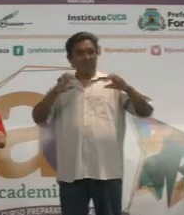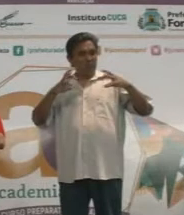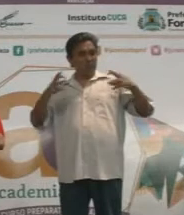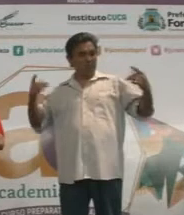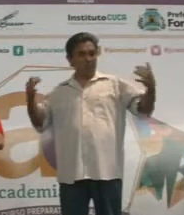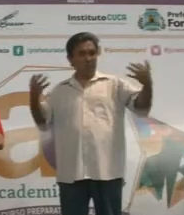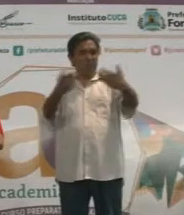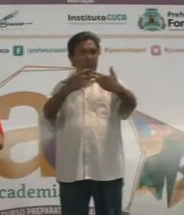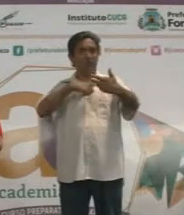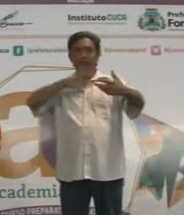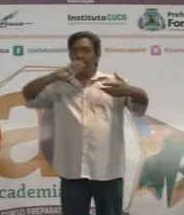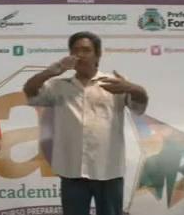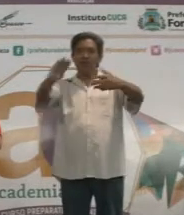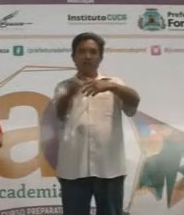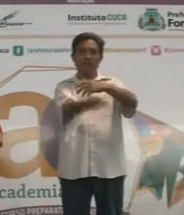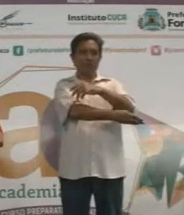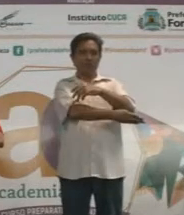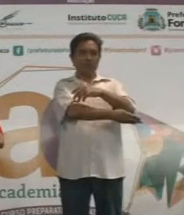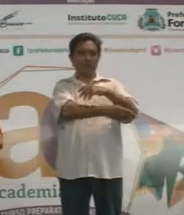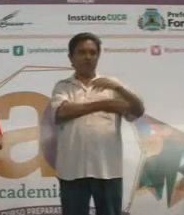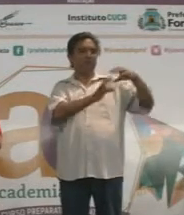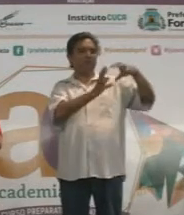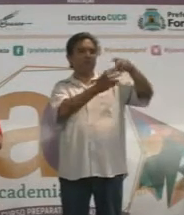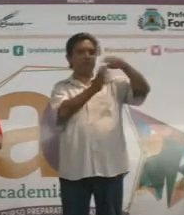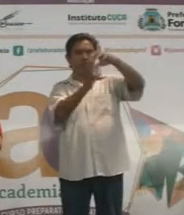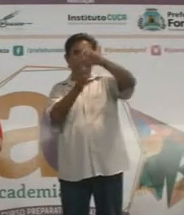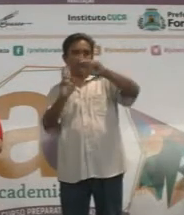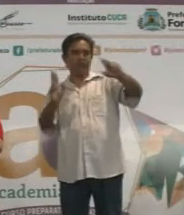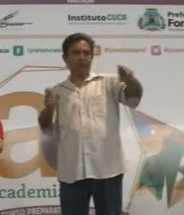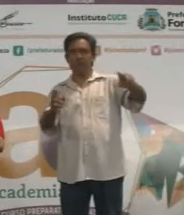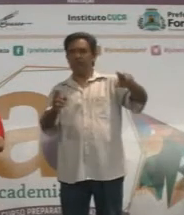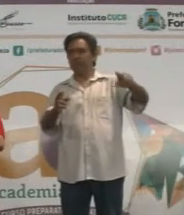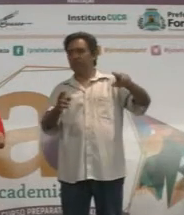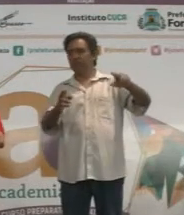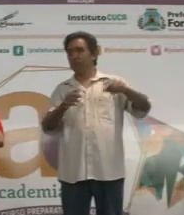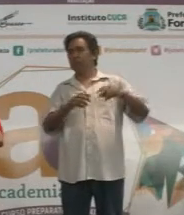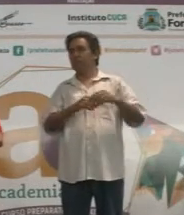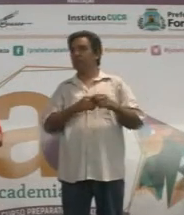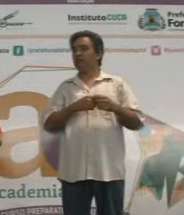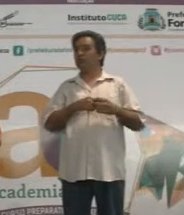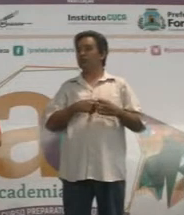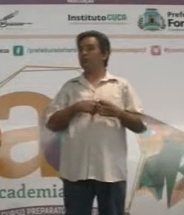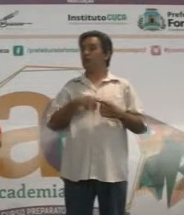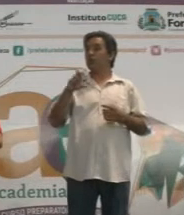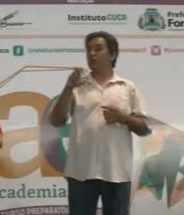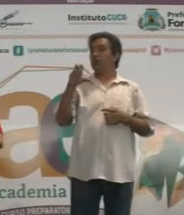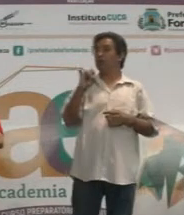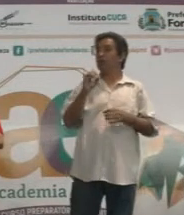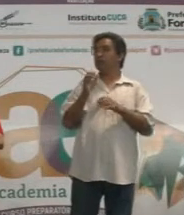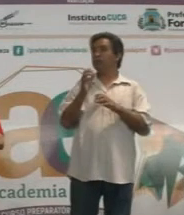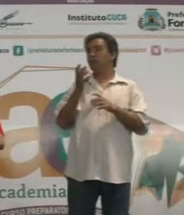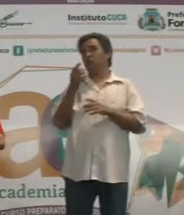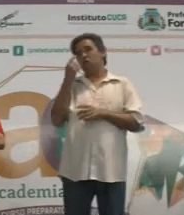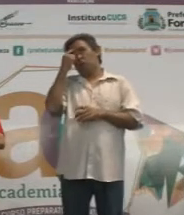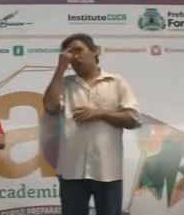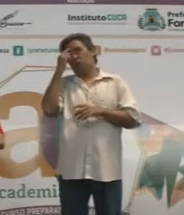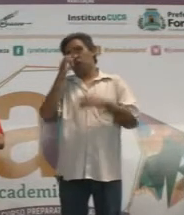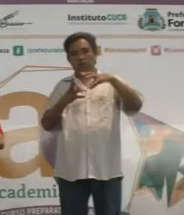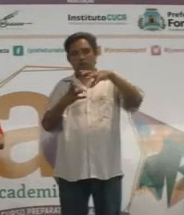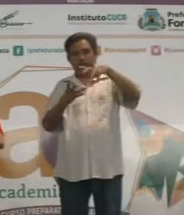universo. Existem bilhões de planetas iguais à Terra. Isso nós levamos em consideração